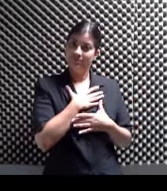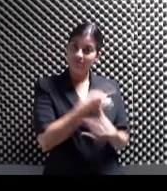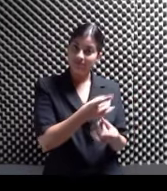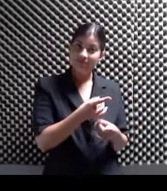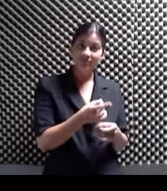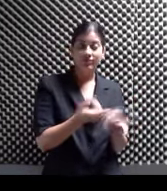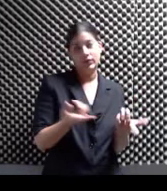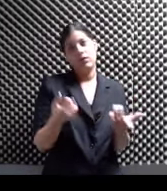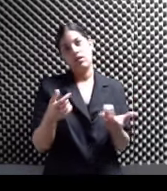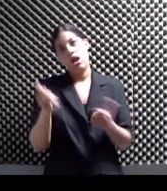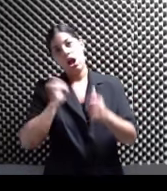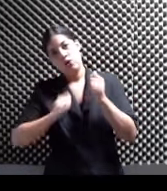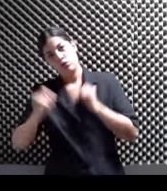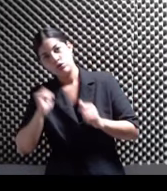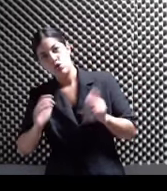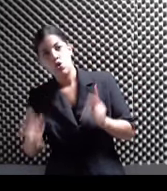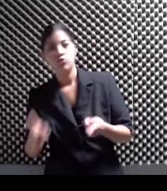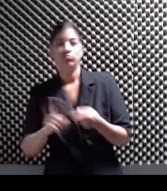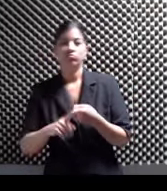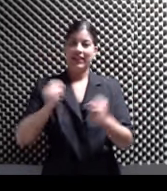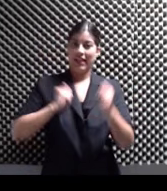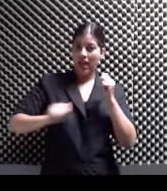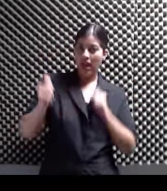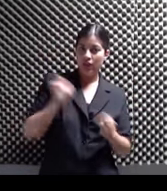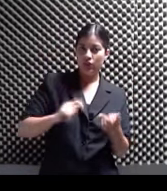la actuación, la fotografía, el teatro,